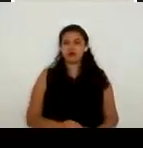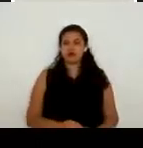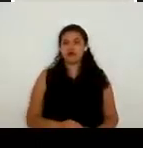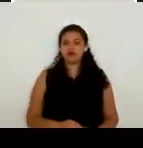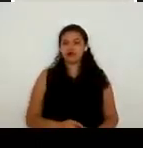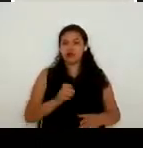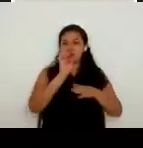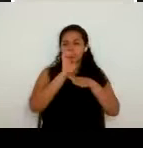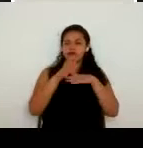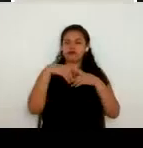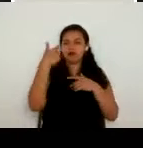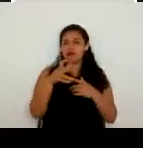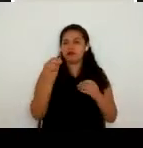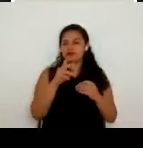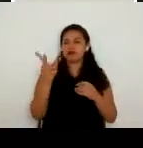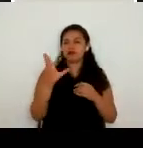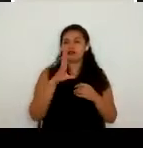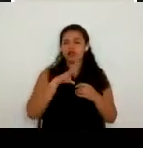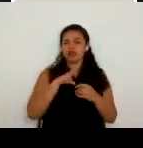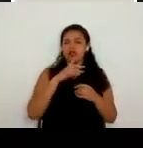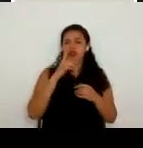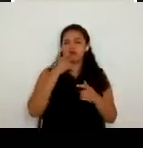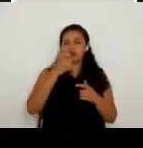pues tenía un porcentaje de 6%